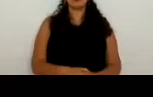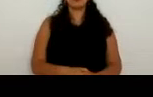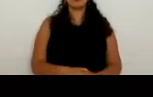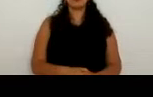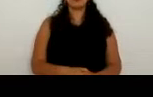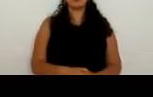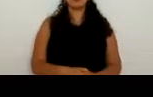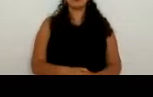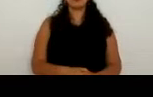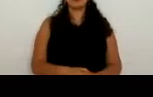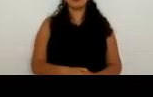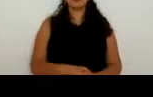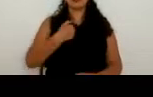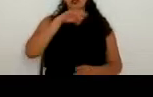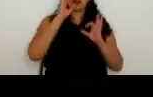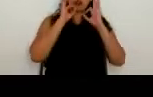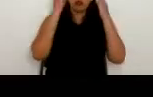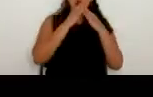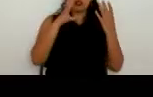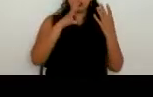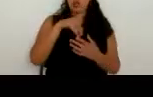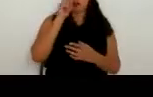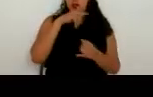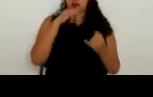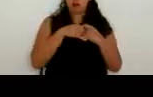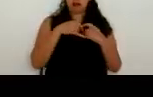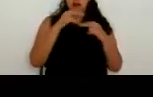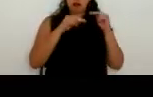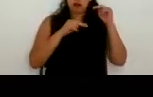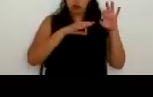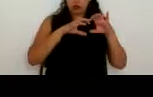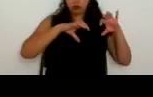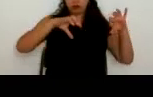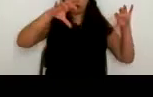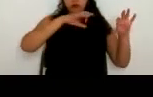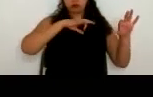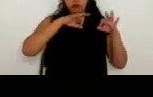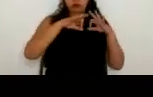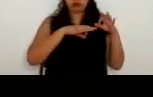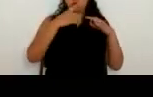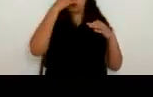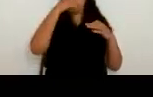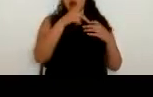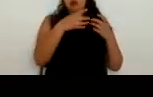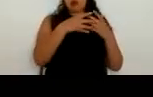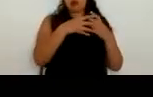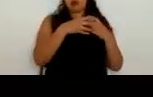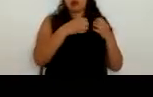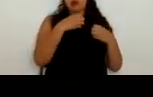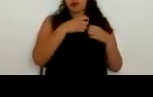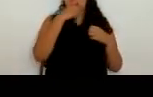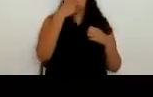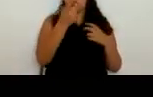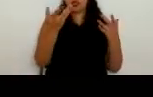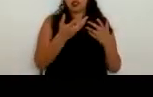académica pero si tiene además compuesto que es coherente o pongo ente con esta ocupación que desempeña como